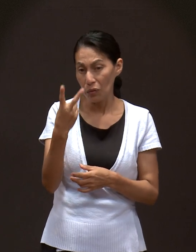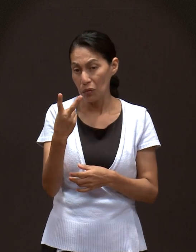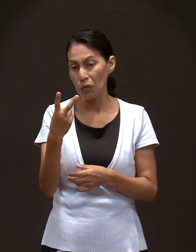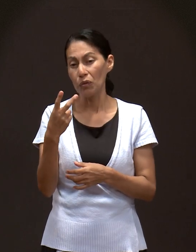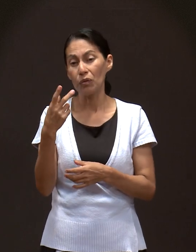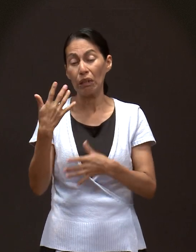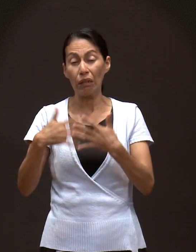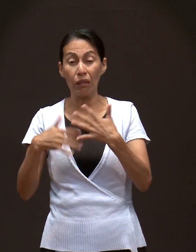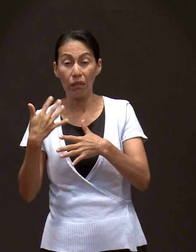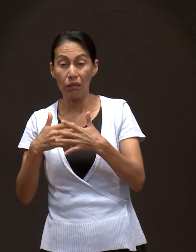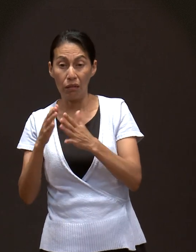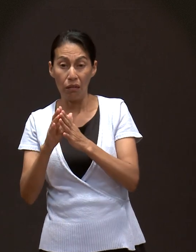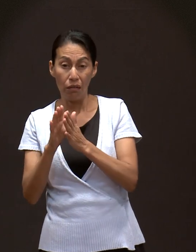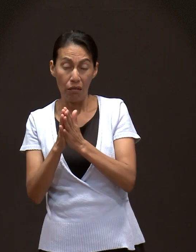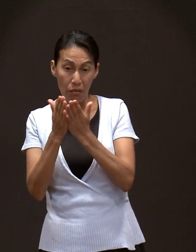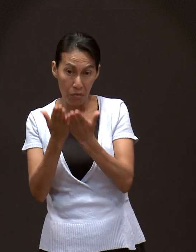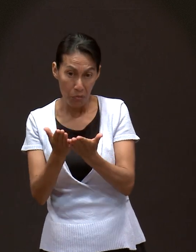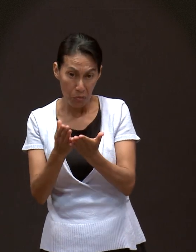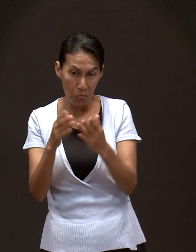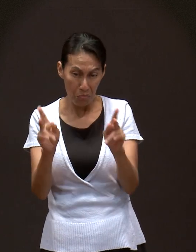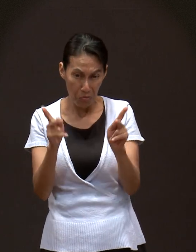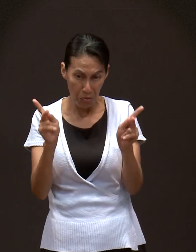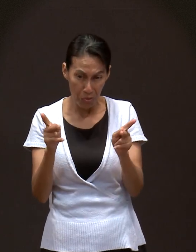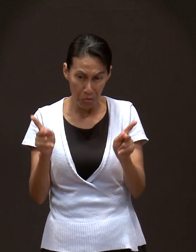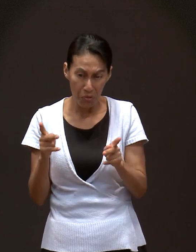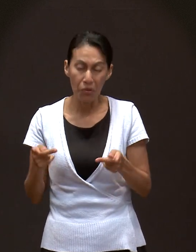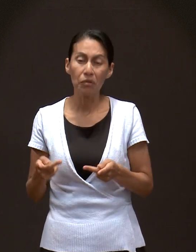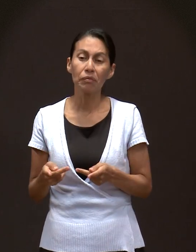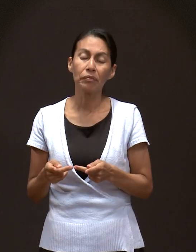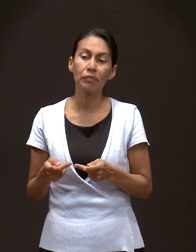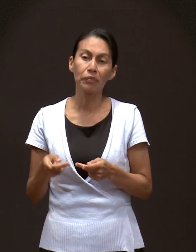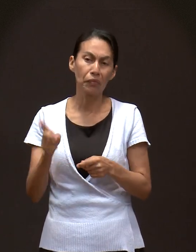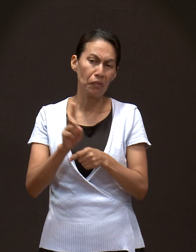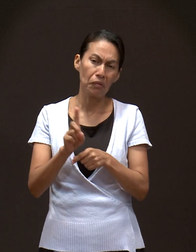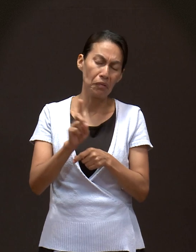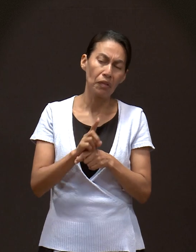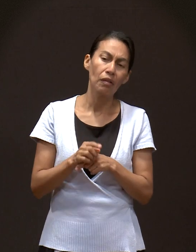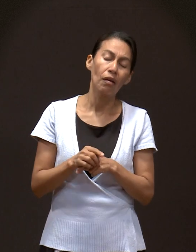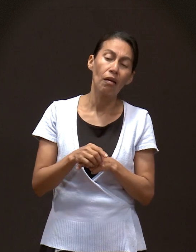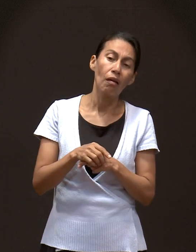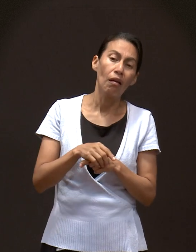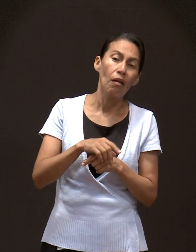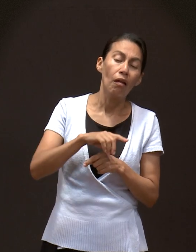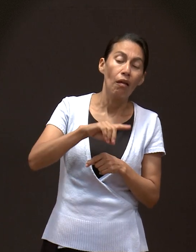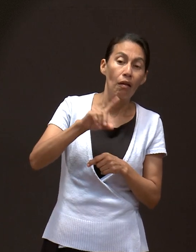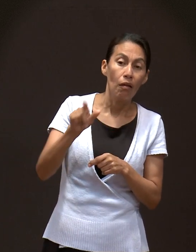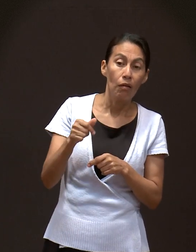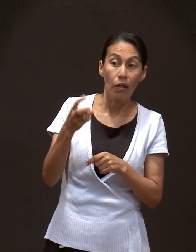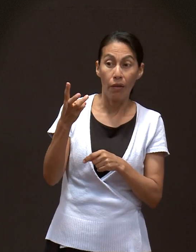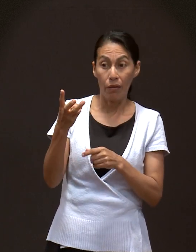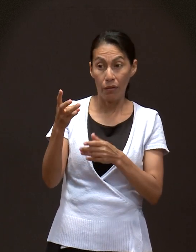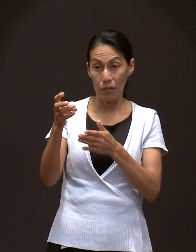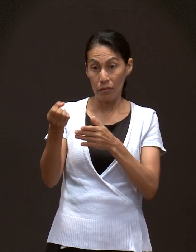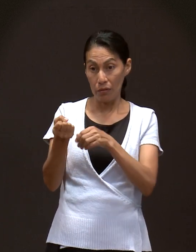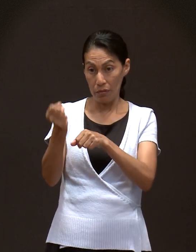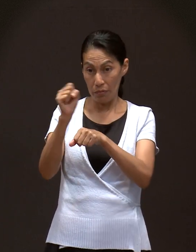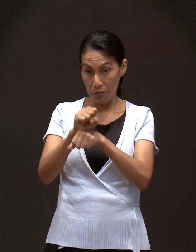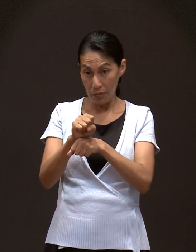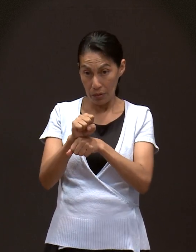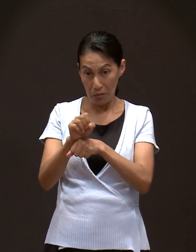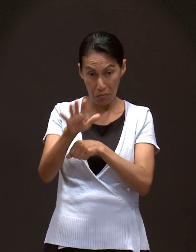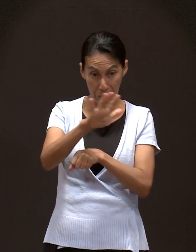22, 15 libros. Y era algo muy bendecido. Hasta que después de tres semanas,